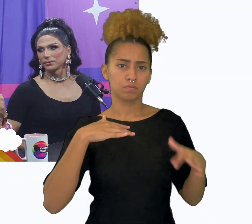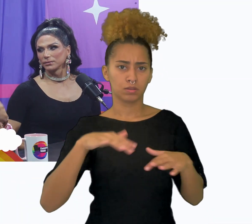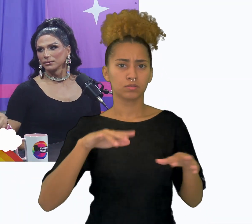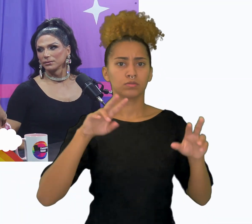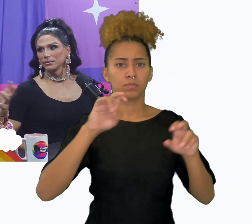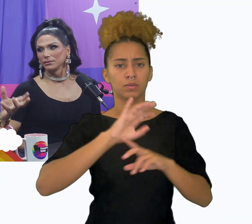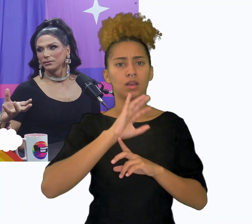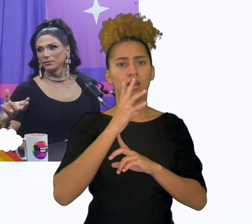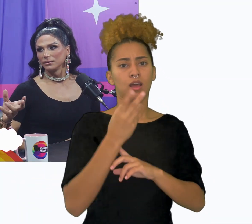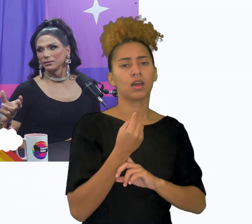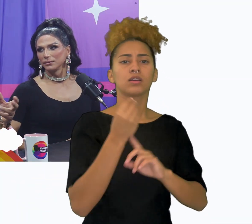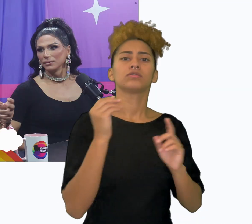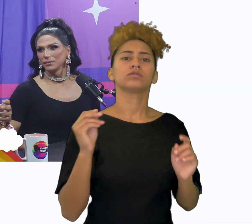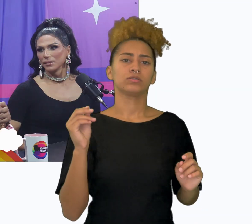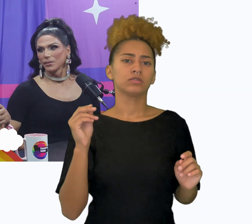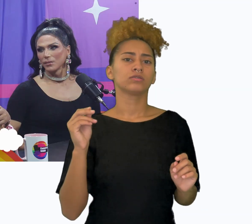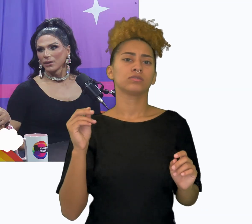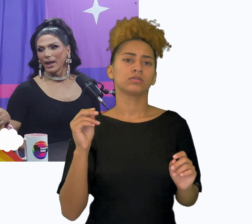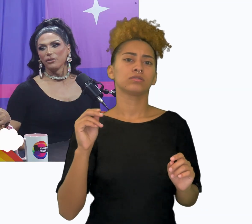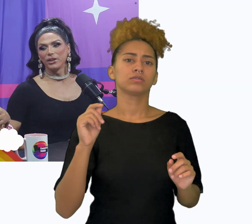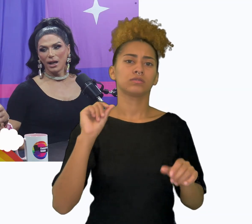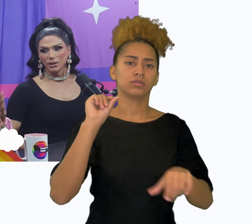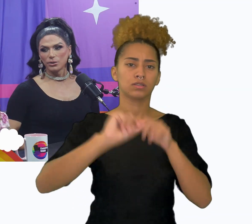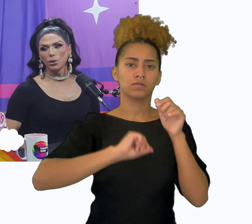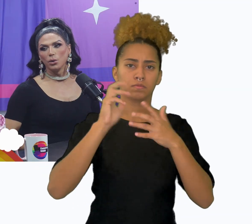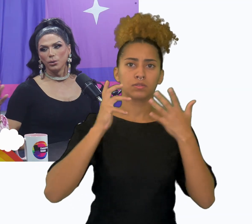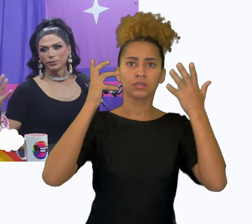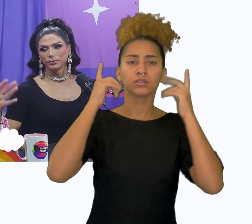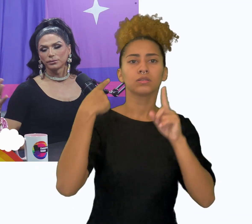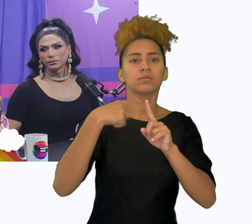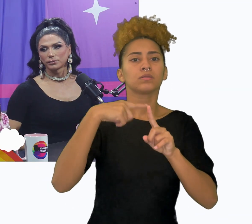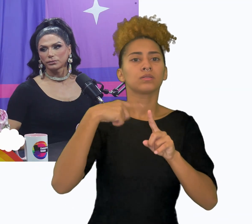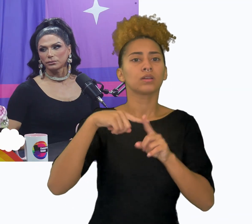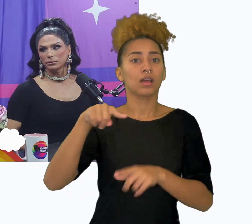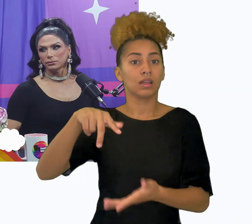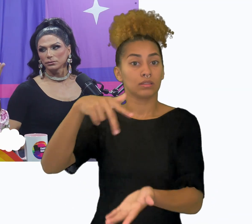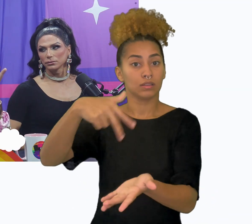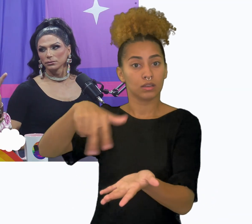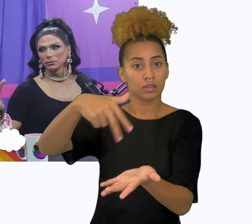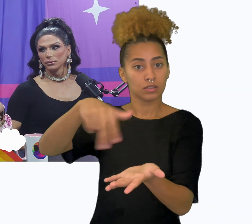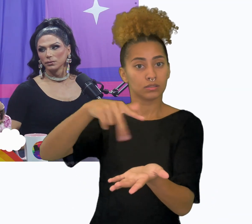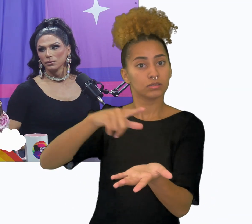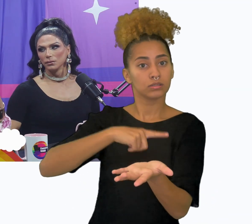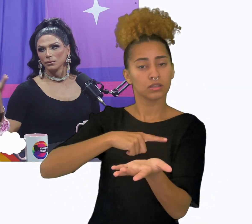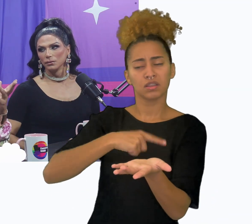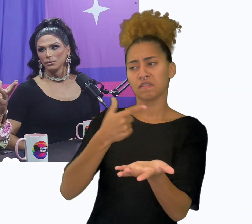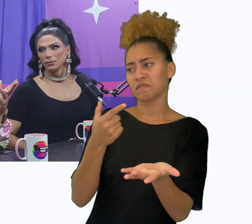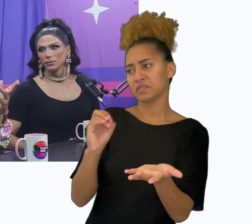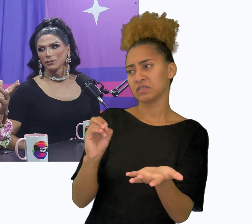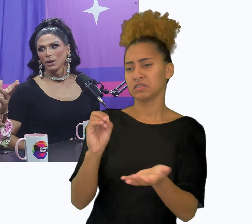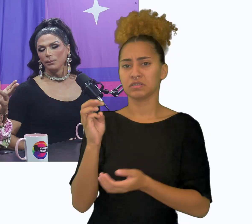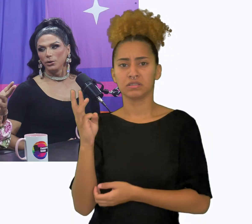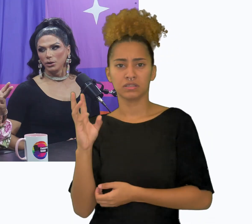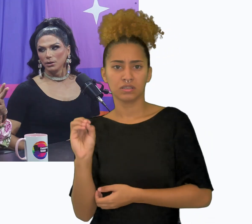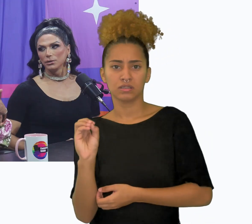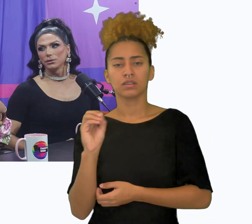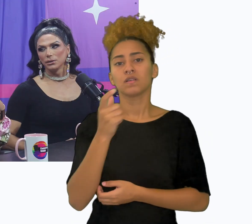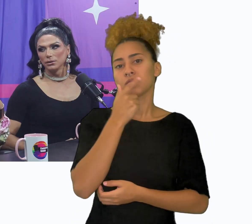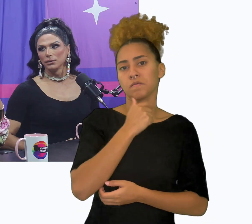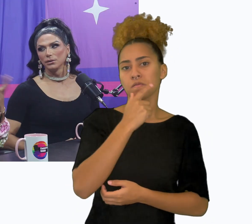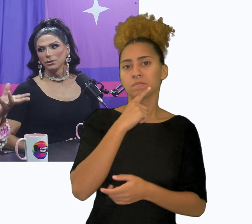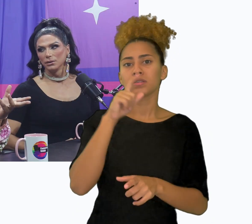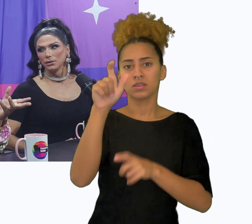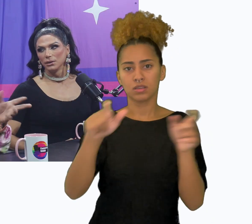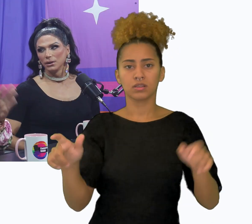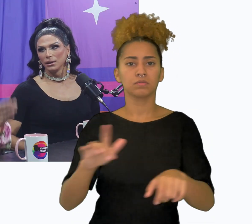arte transformista que a dança... ela viralizou. Tal hora tinha 20, 30 rapazes meninos